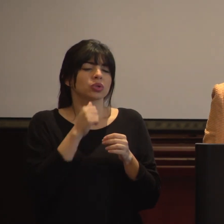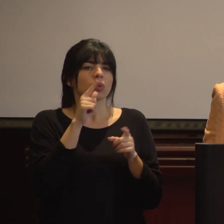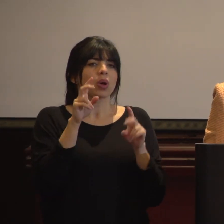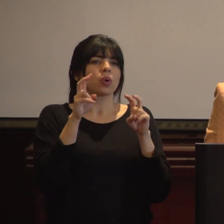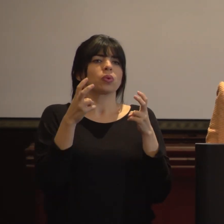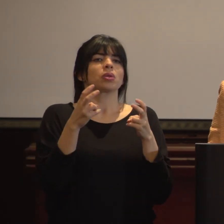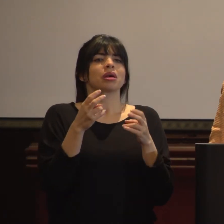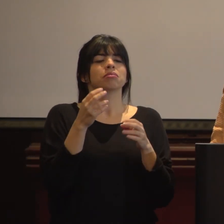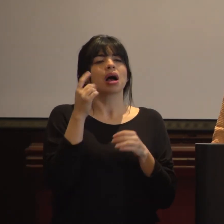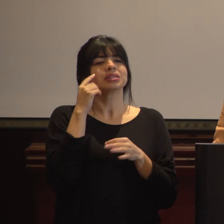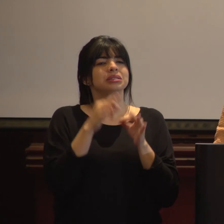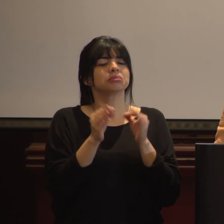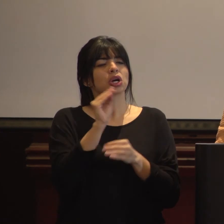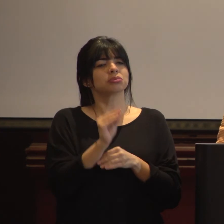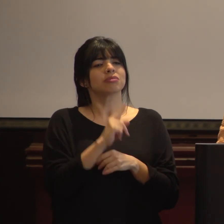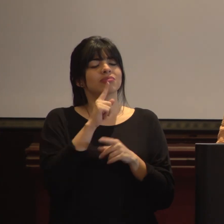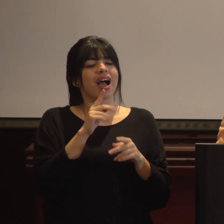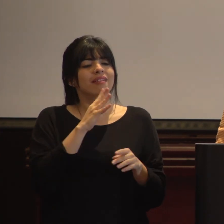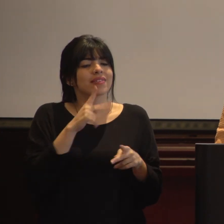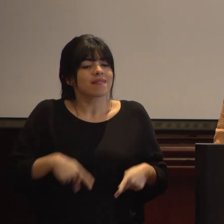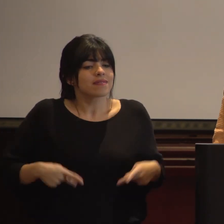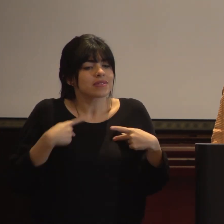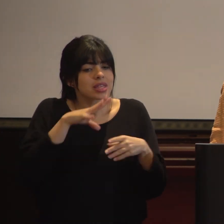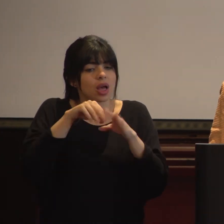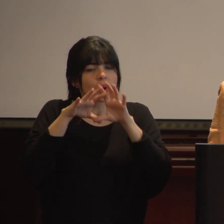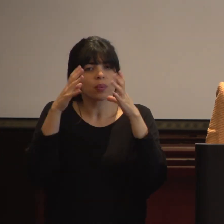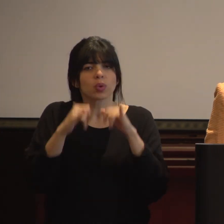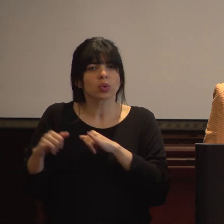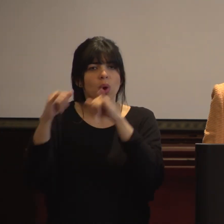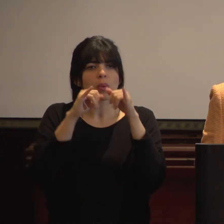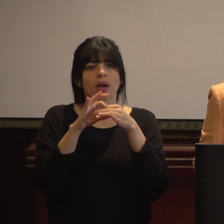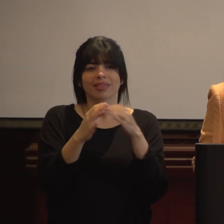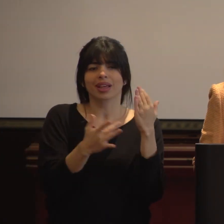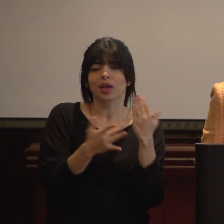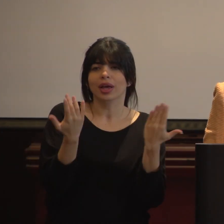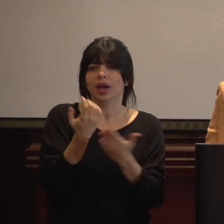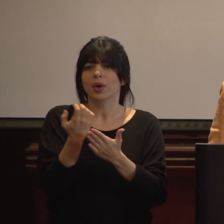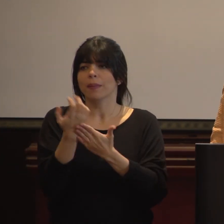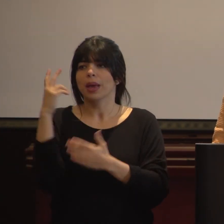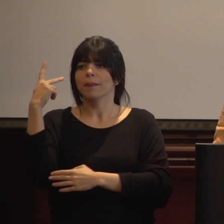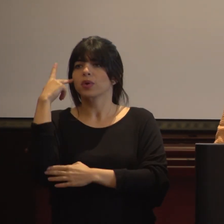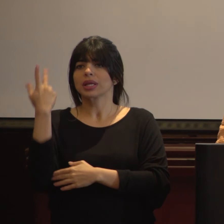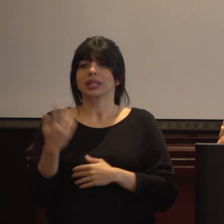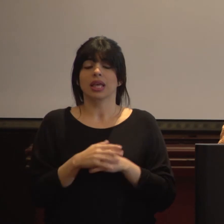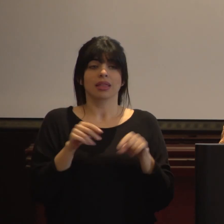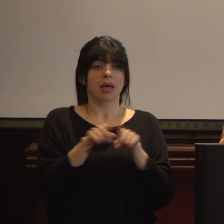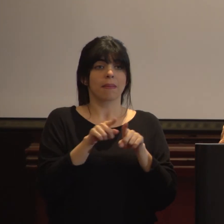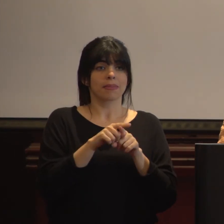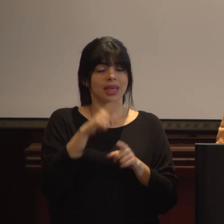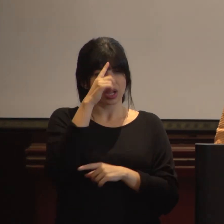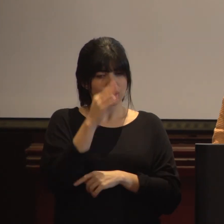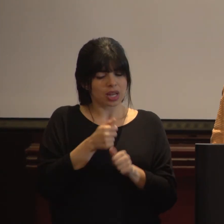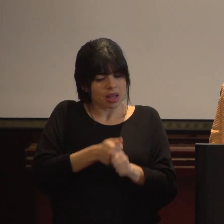tema cosmético hablamos de vidas en un mundo globalizado en la tecnología la economía la política y la doctrina